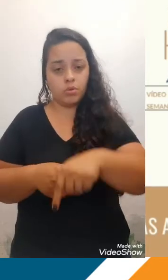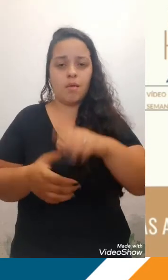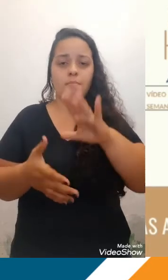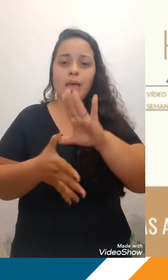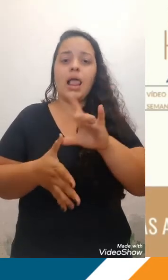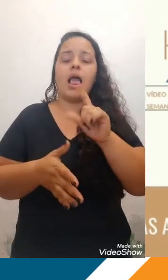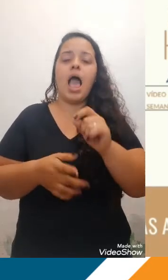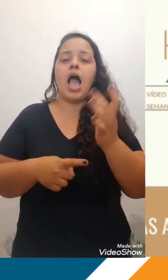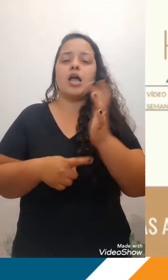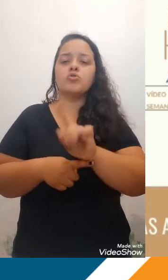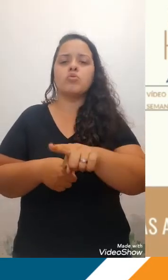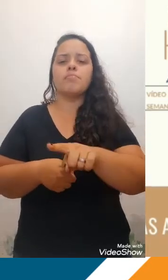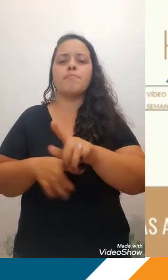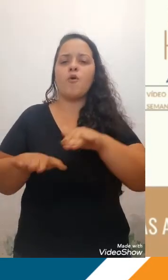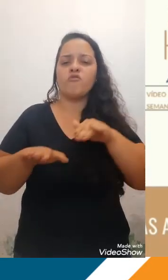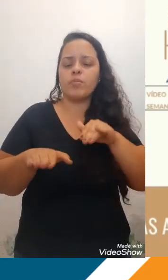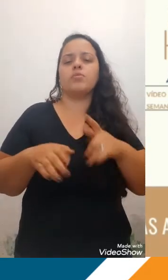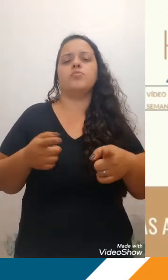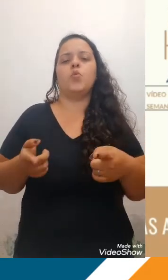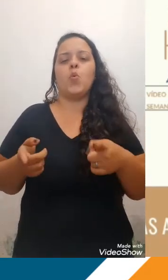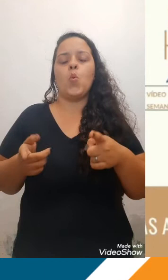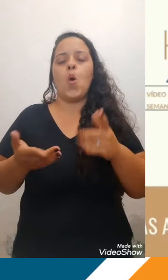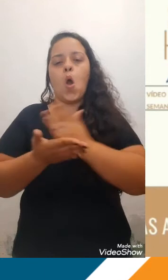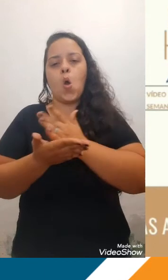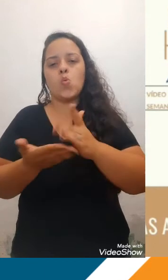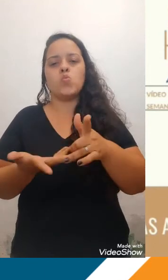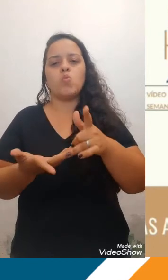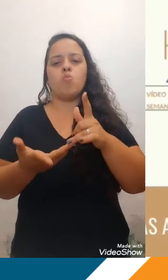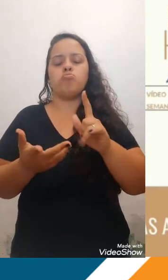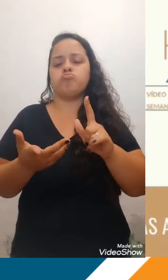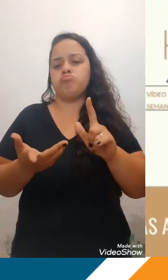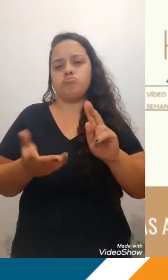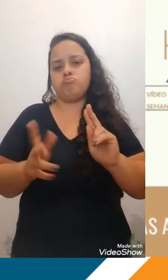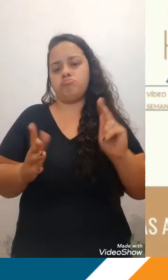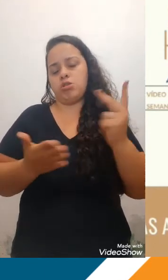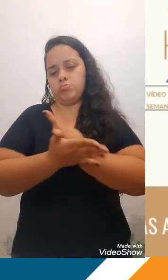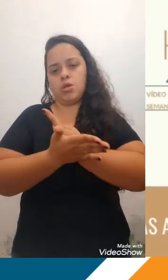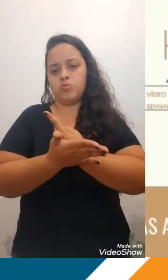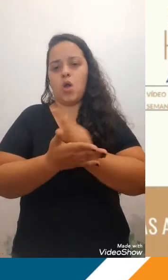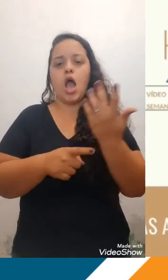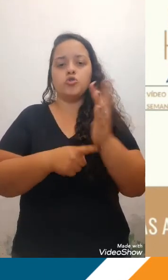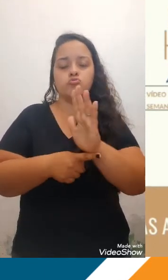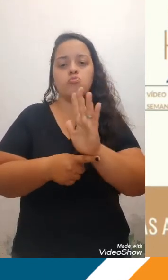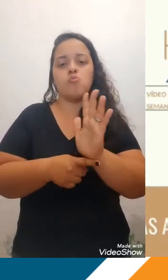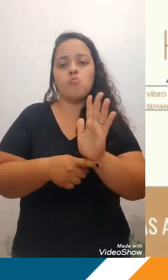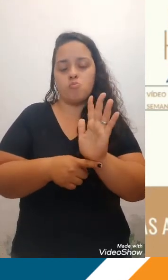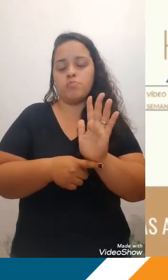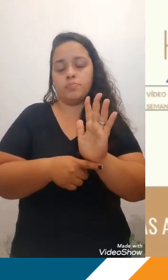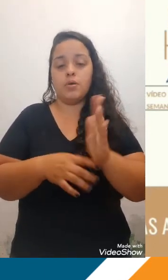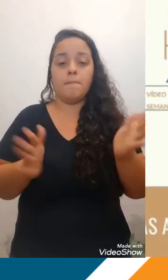que levaram a esses movimentos. Alguns eventos externos influenciaram e somaram, sim.